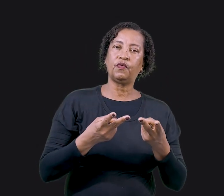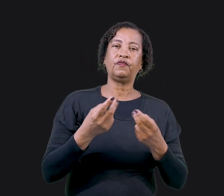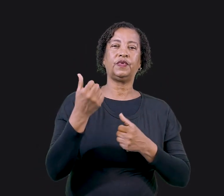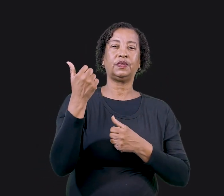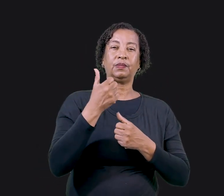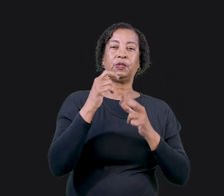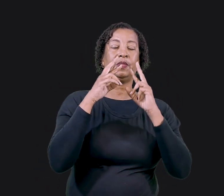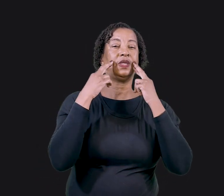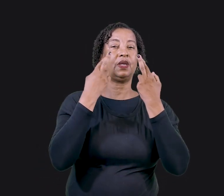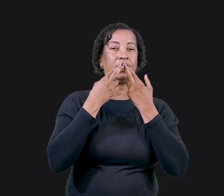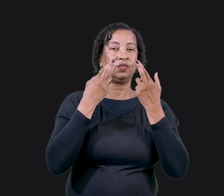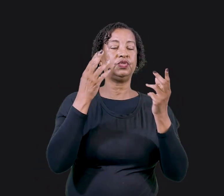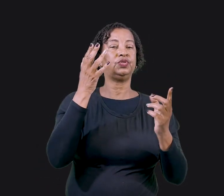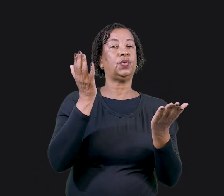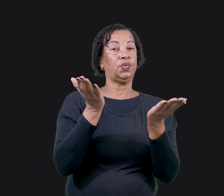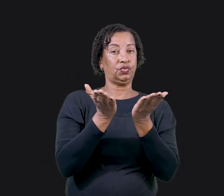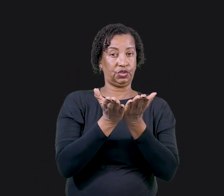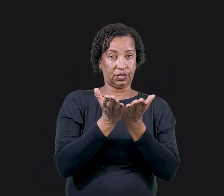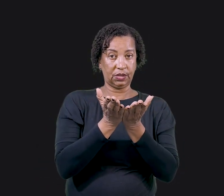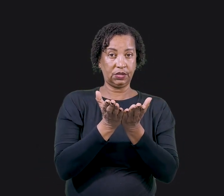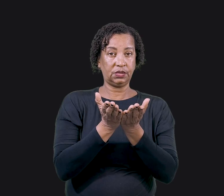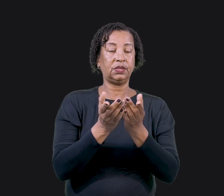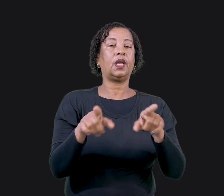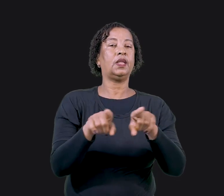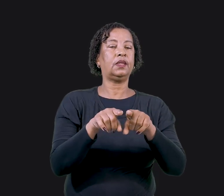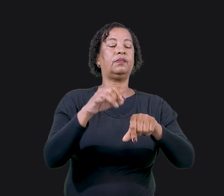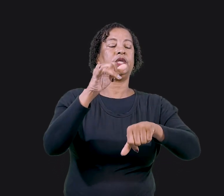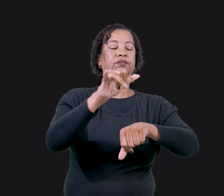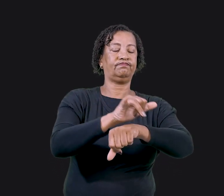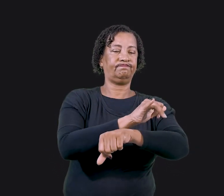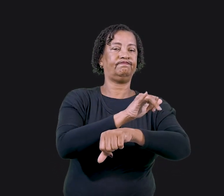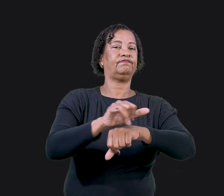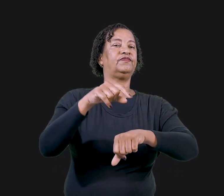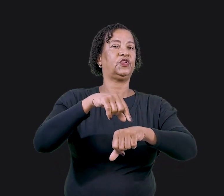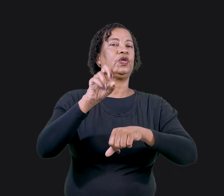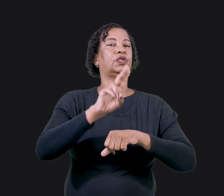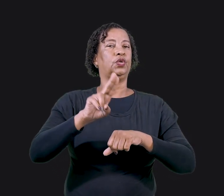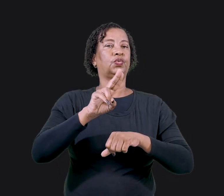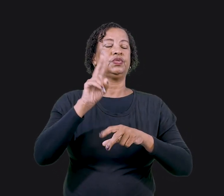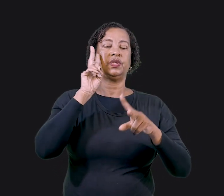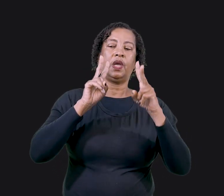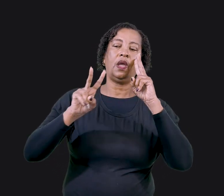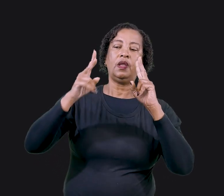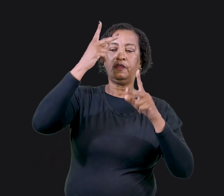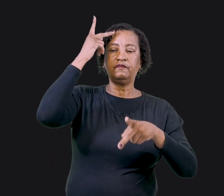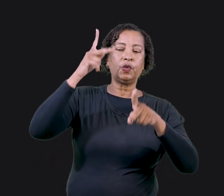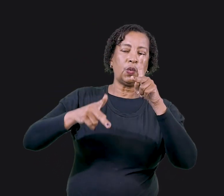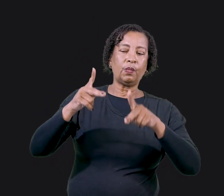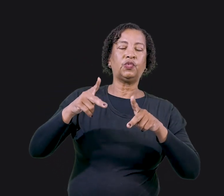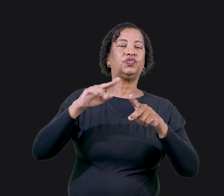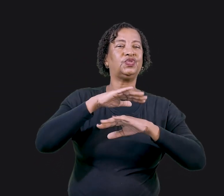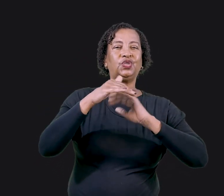retiro espiritual cristão, ele também é estratégico. Jesus vê as multidões com todas as necessidades do mundo